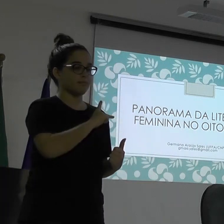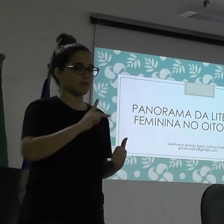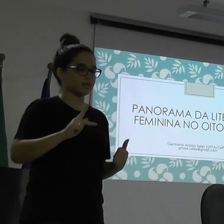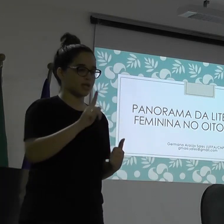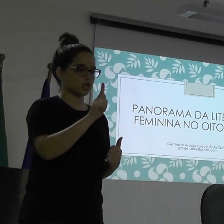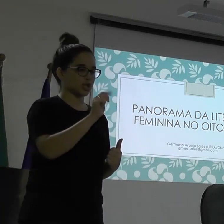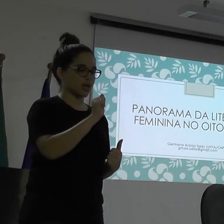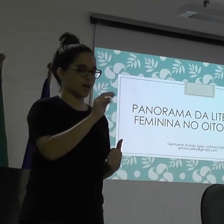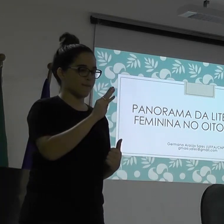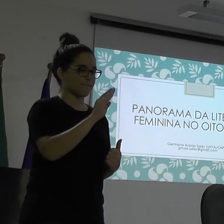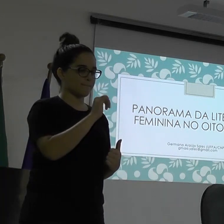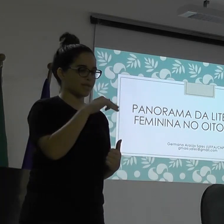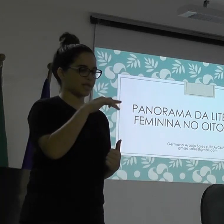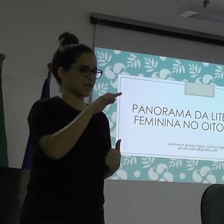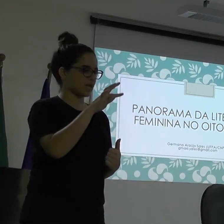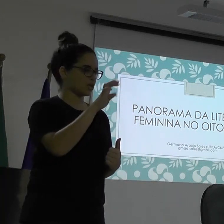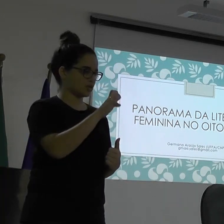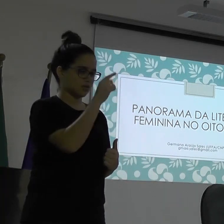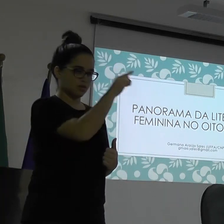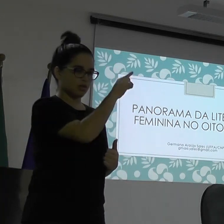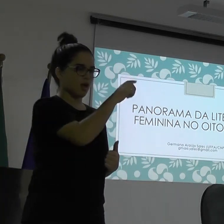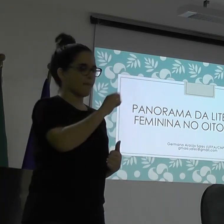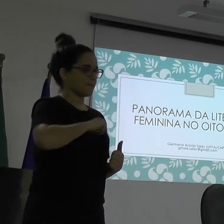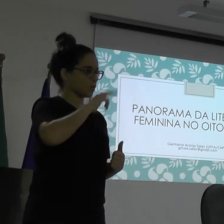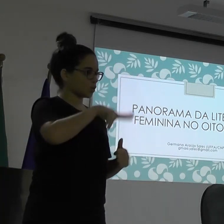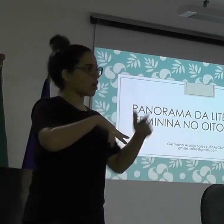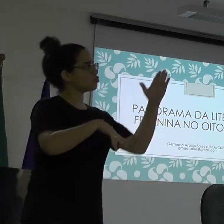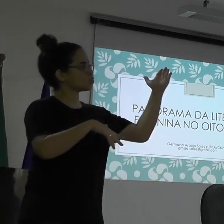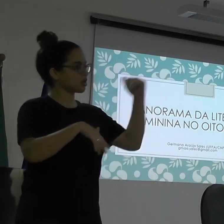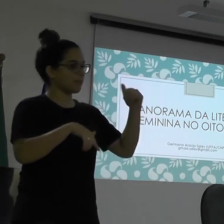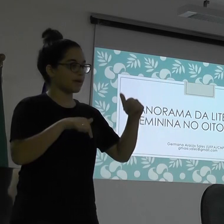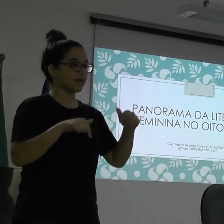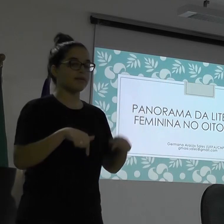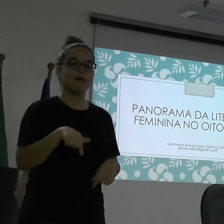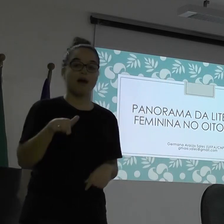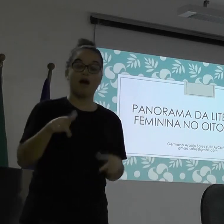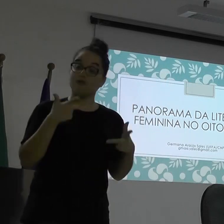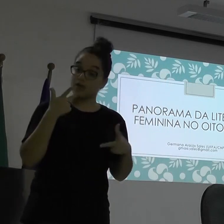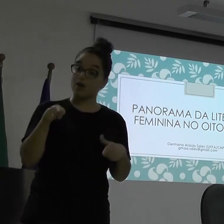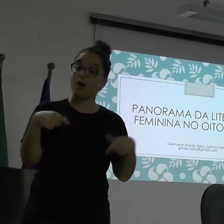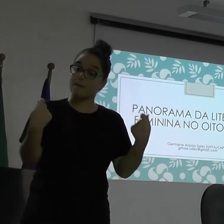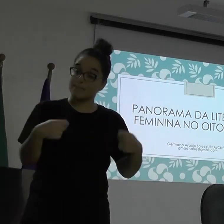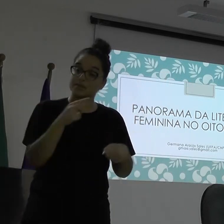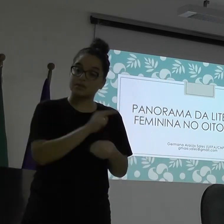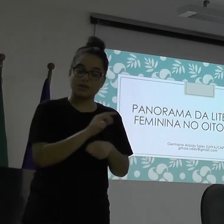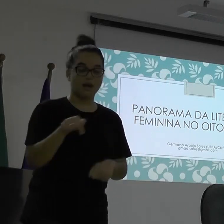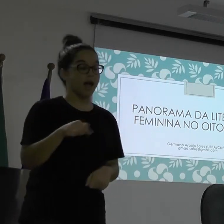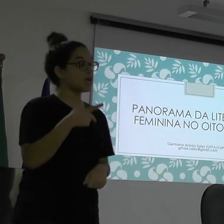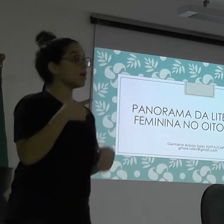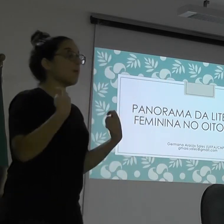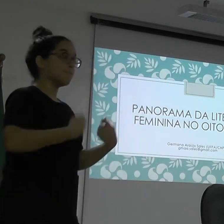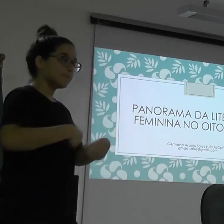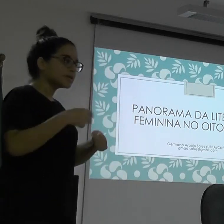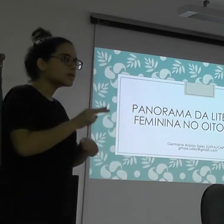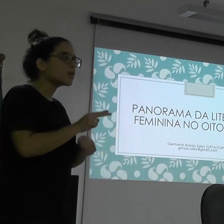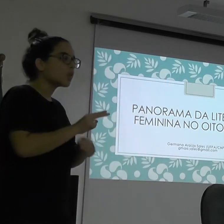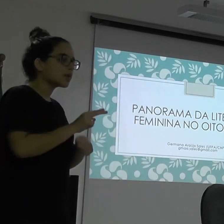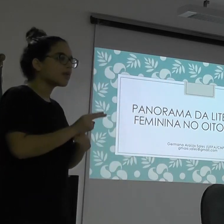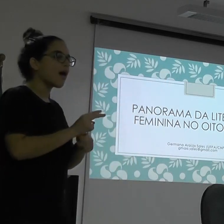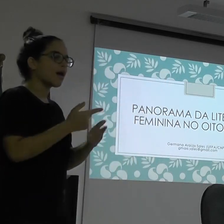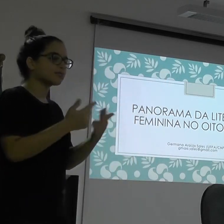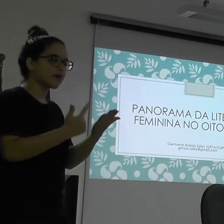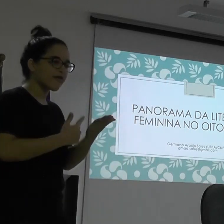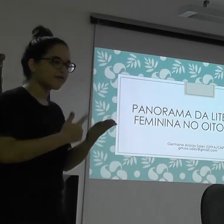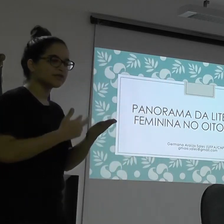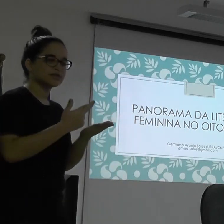assim, professor, a gente precisa cuidar do acervo. Eu disse, sim, precisa. Precisa mesmo. Aí